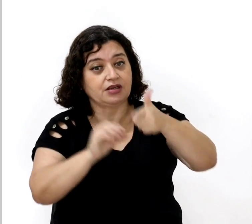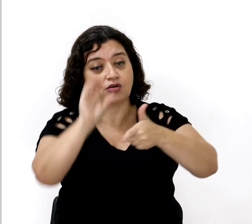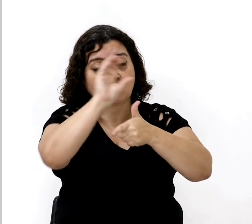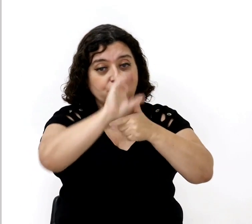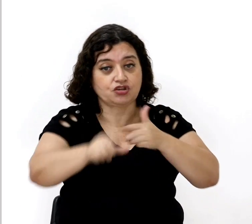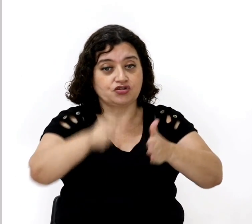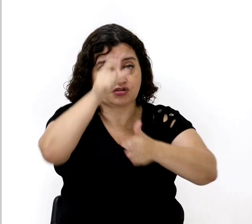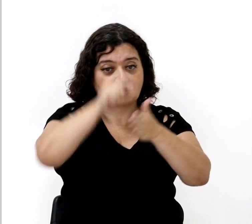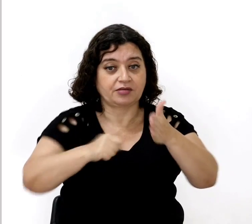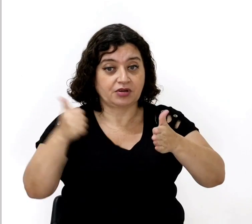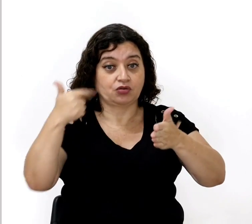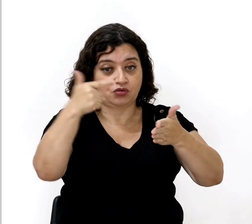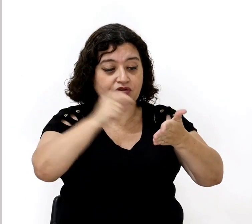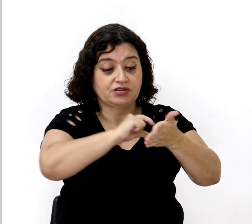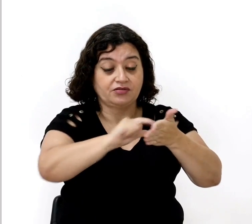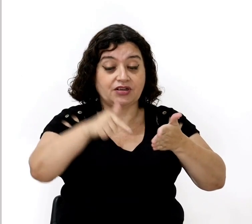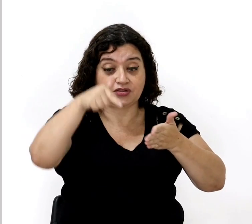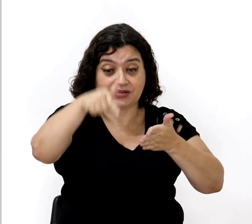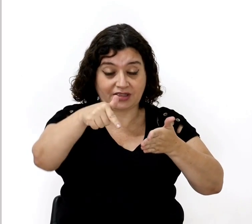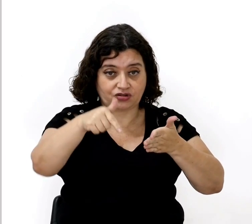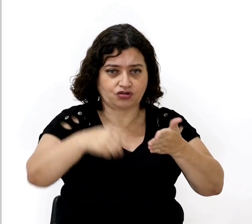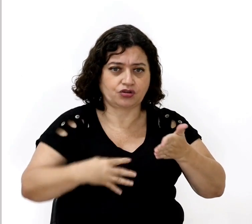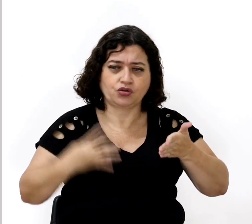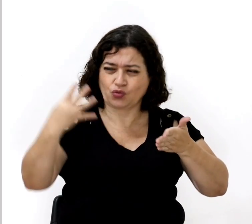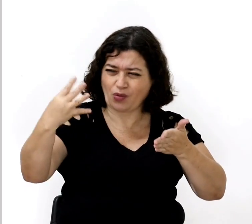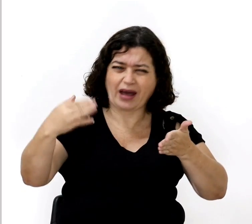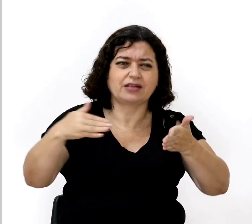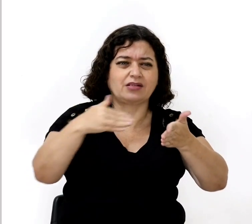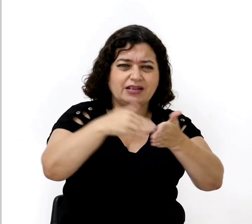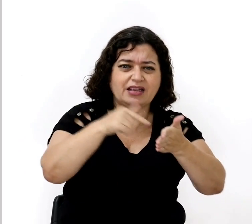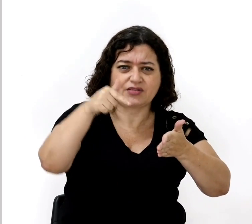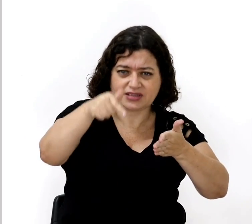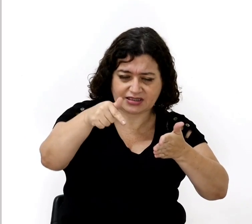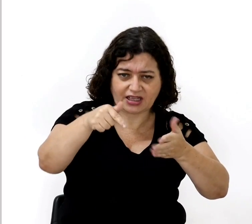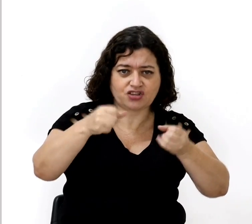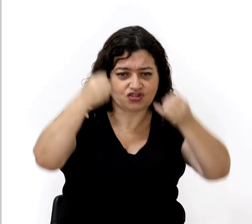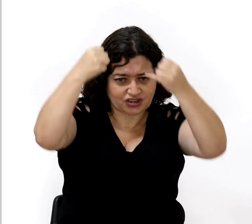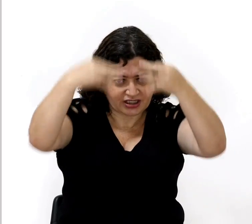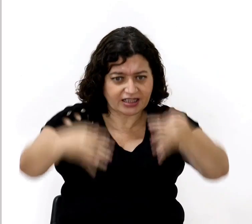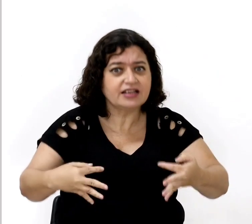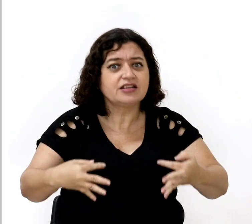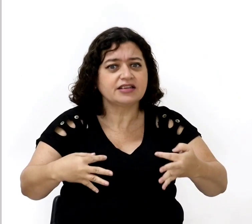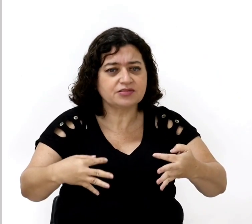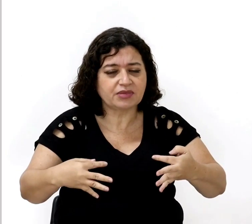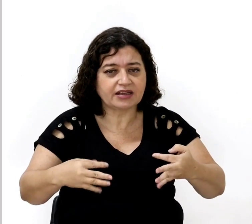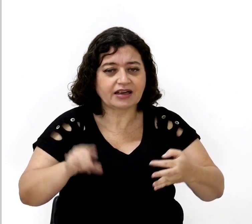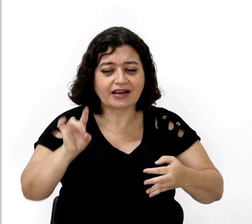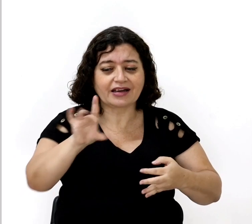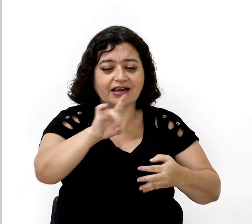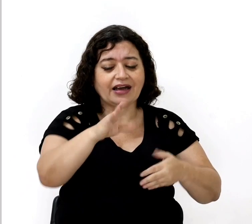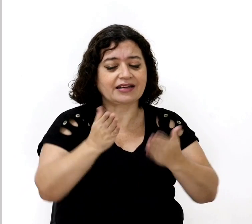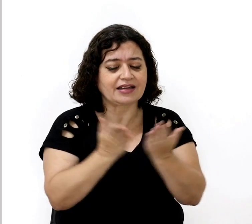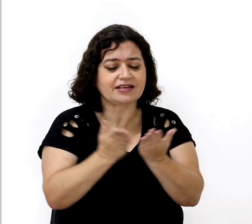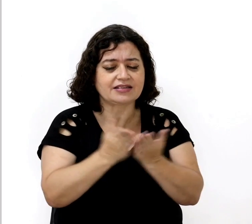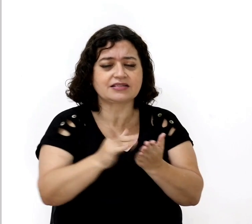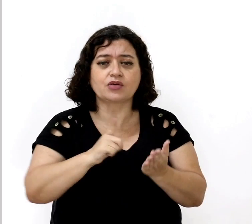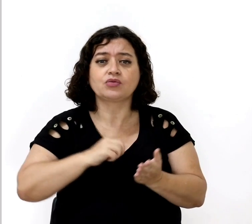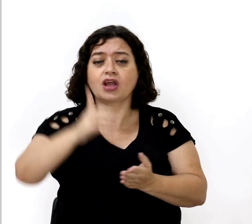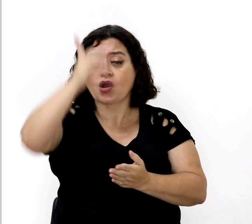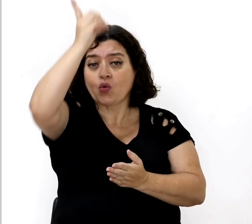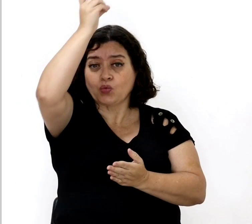capítulo 12, versículo 7, você lê do versículo 4 até o 7, repete essa ideia de que cada cristão tem um